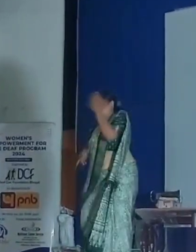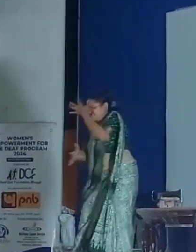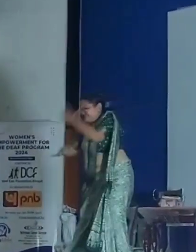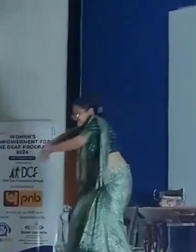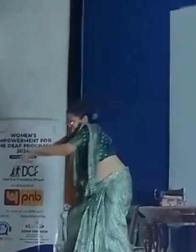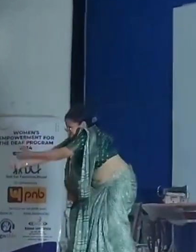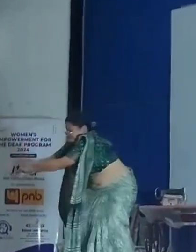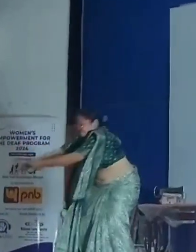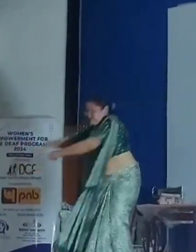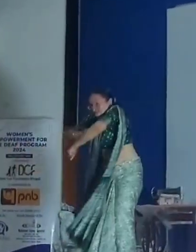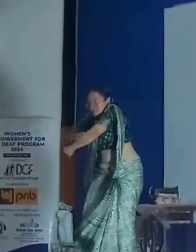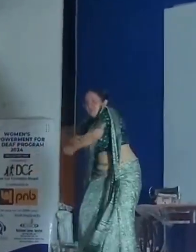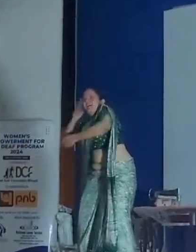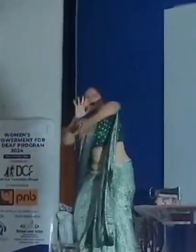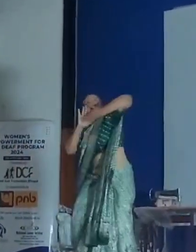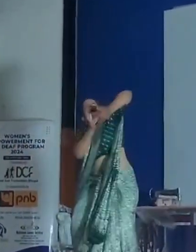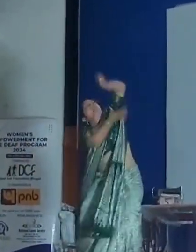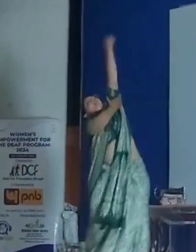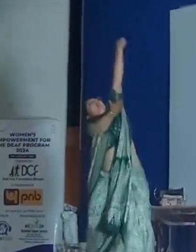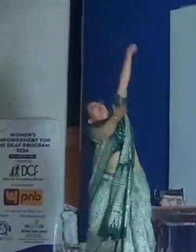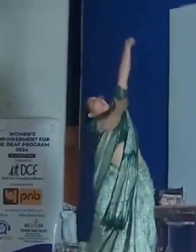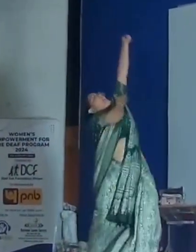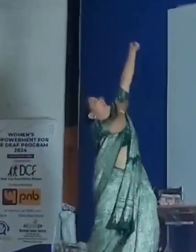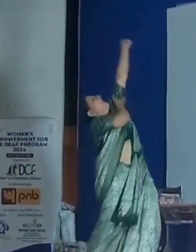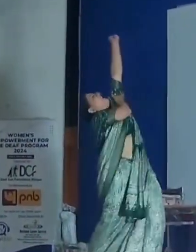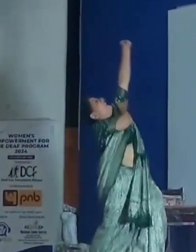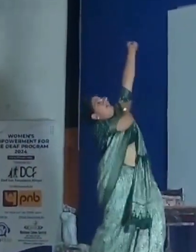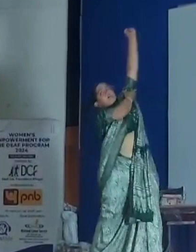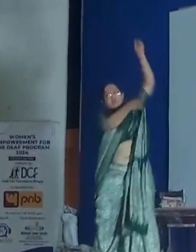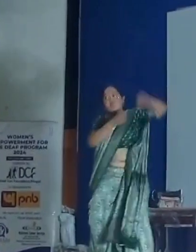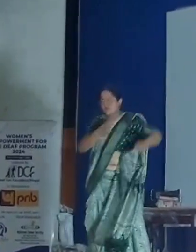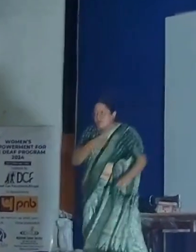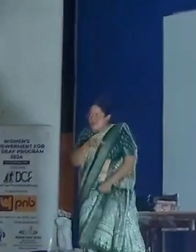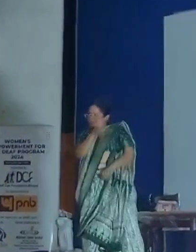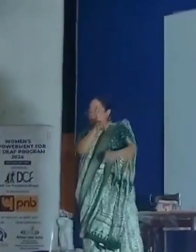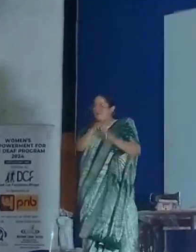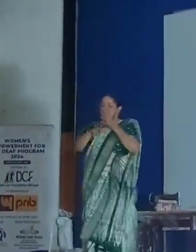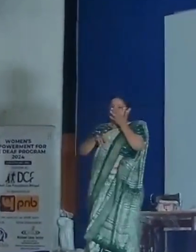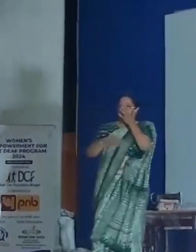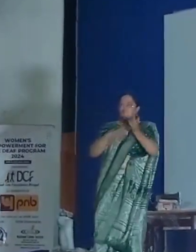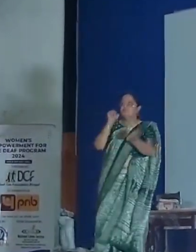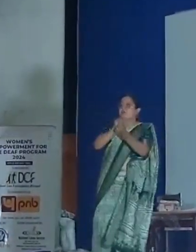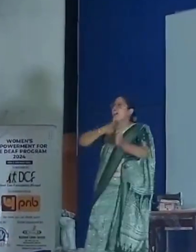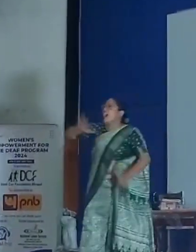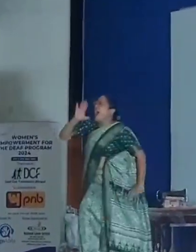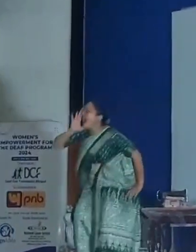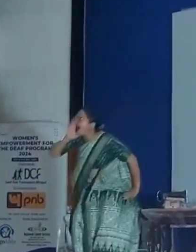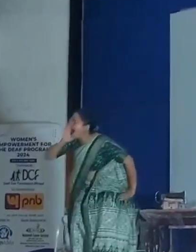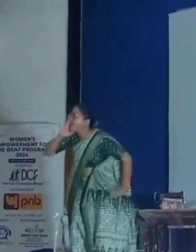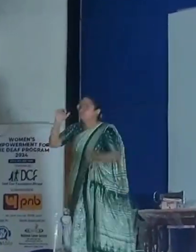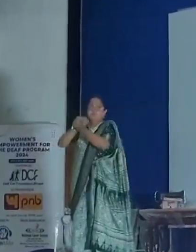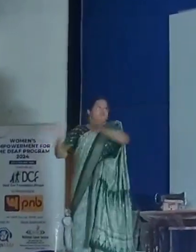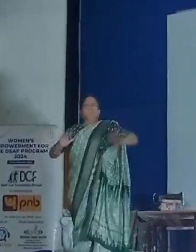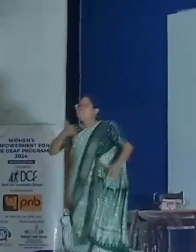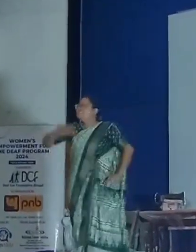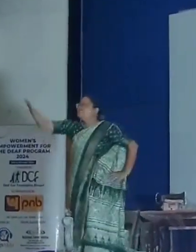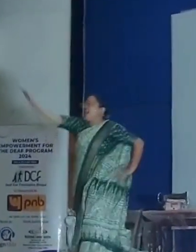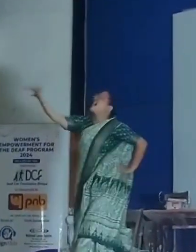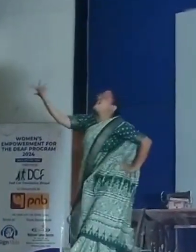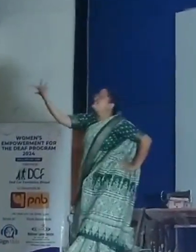कोई दिक्कत नहीं है, उन्होंने बोला कि आपको अकल है, उन्होंने जब लड़की को ऐसा हाथ लगाया ना उस लड़की को कीचड़ लगे, तो मैंने देखा ये क्या चल रहा है, मैंने पुलिस वाले को चिल्ला के बोला ये क्या